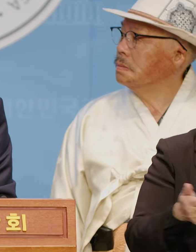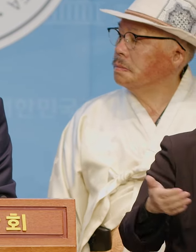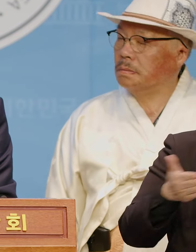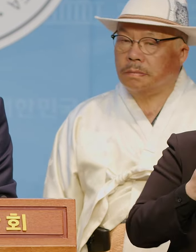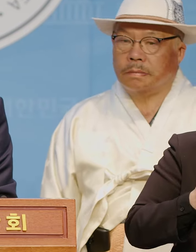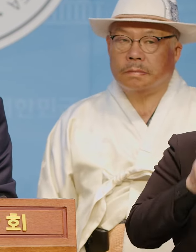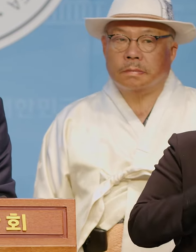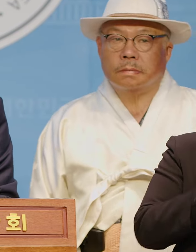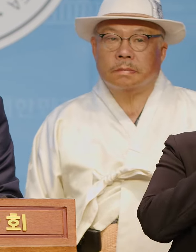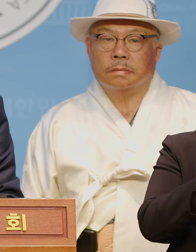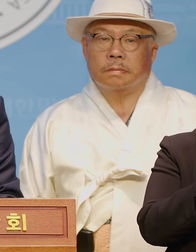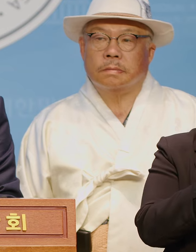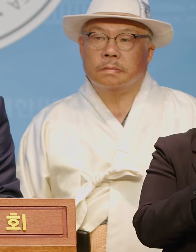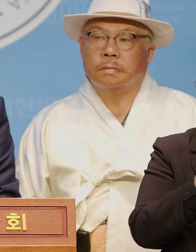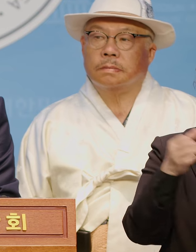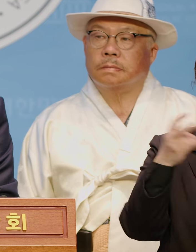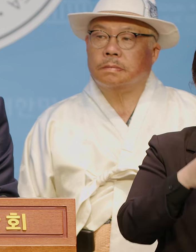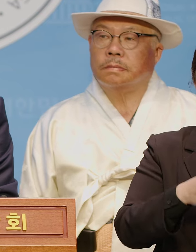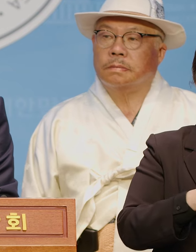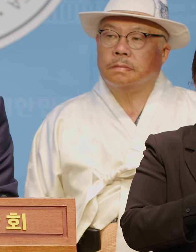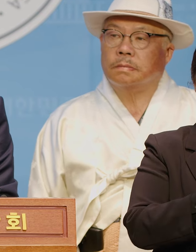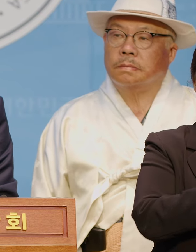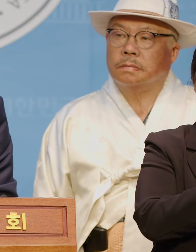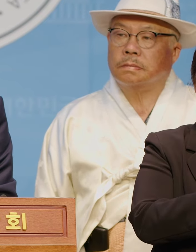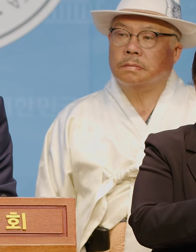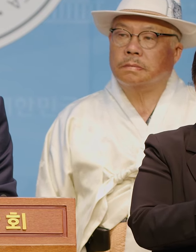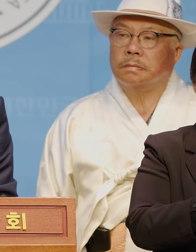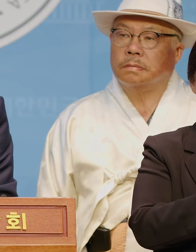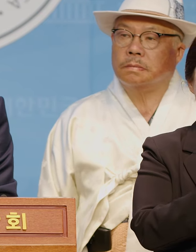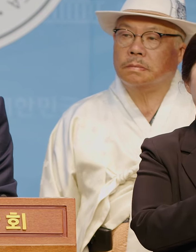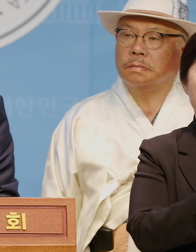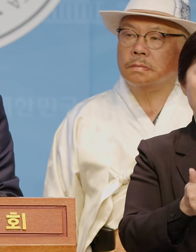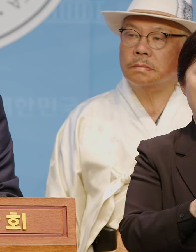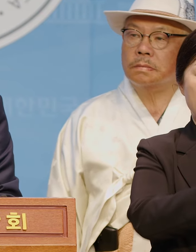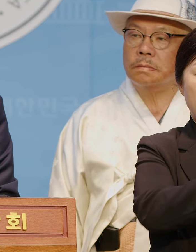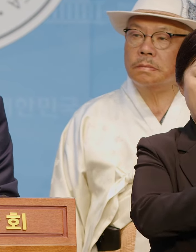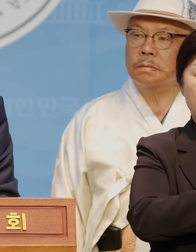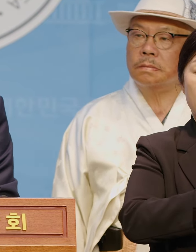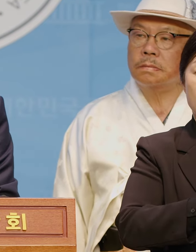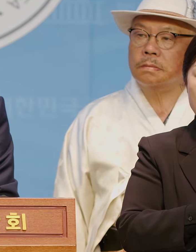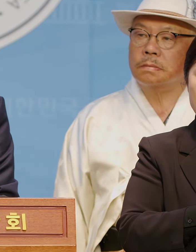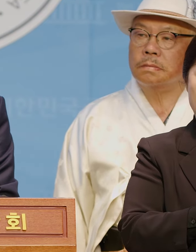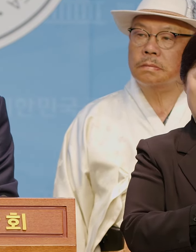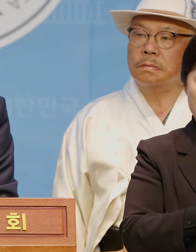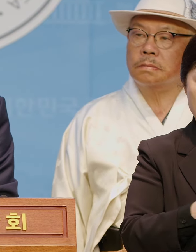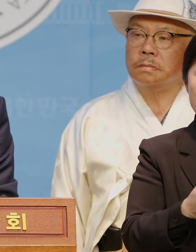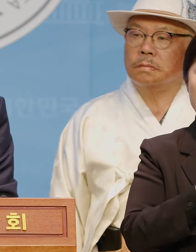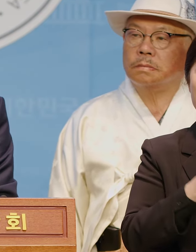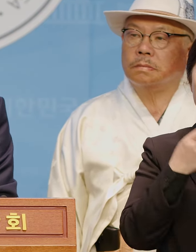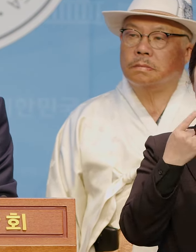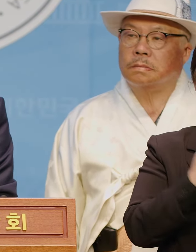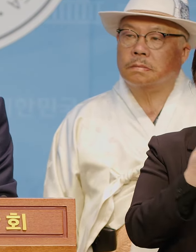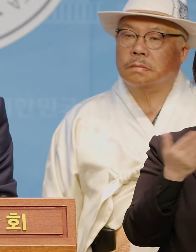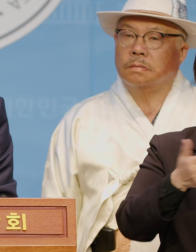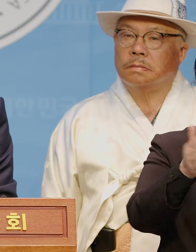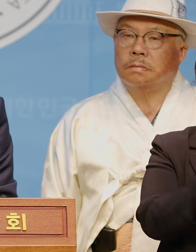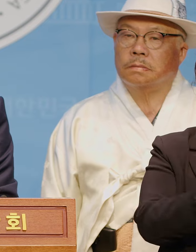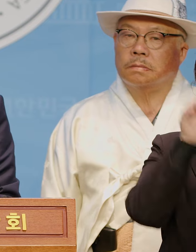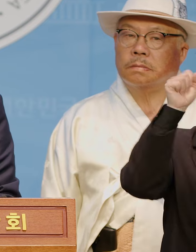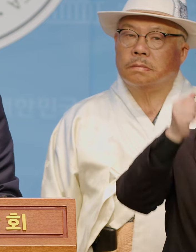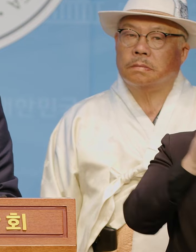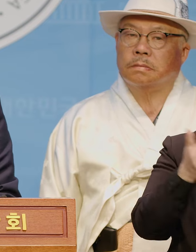밝혔습니다 또한 대통령실이 자신에게 연락이 와서 민주노총의 시를 막아 달라는